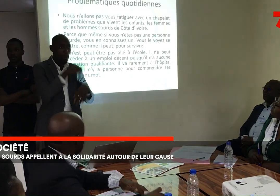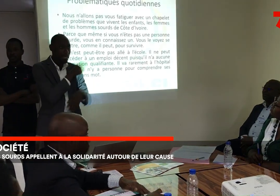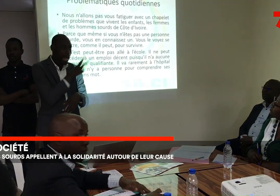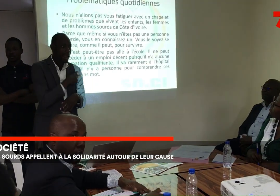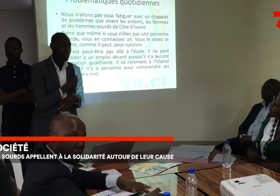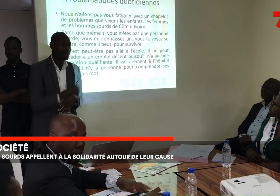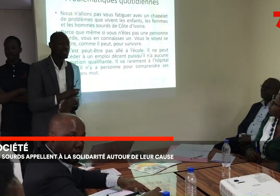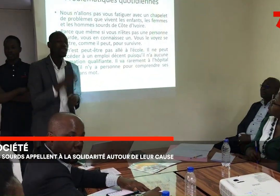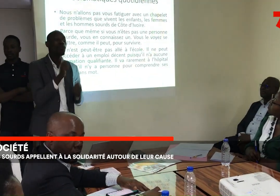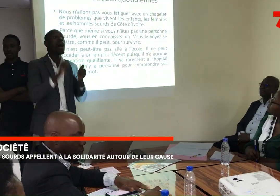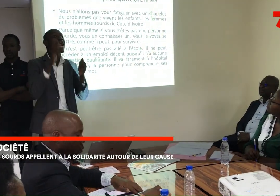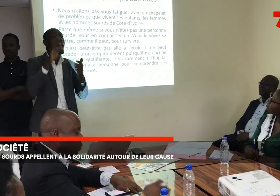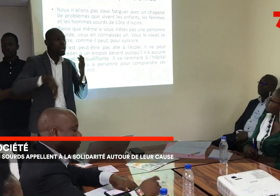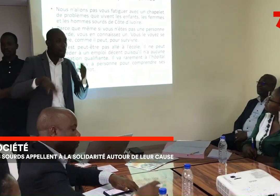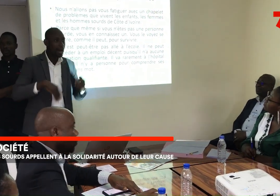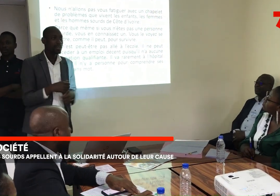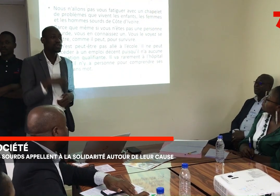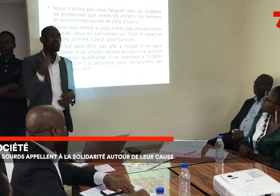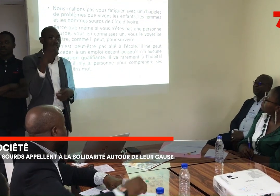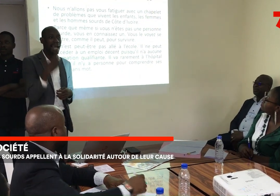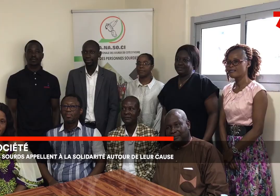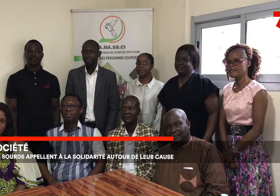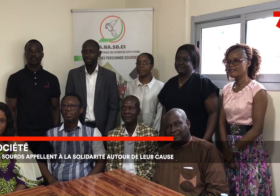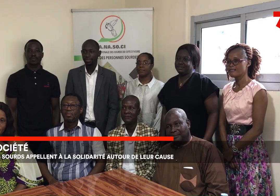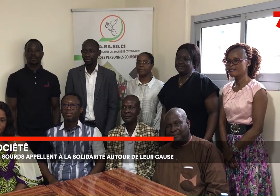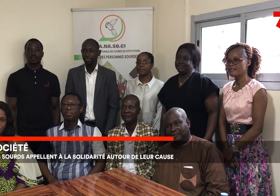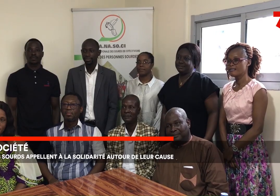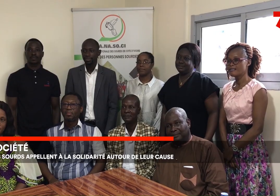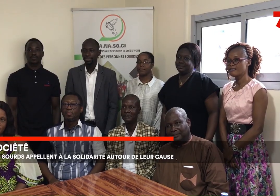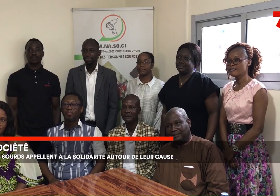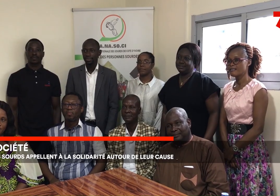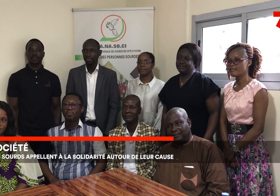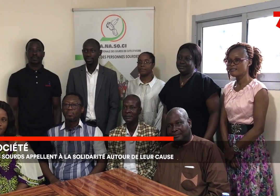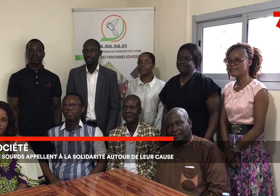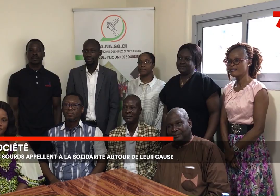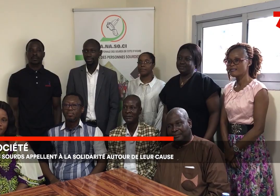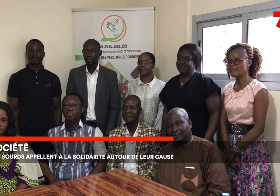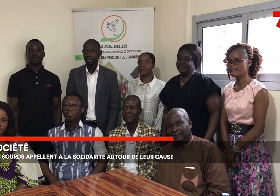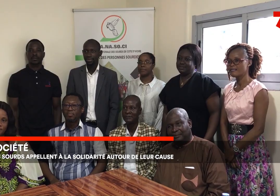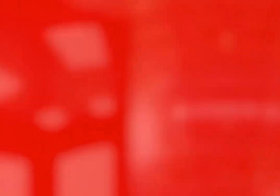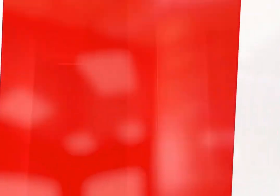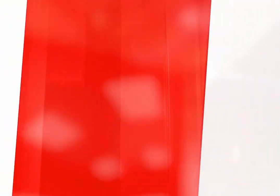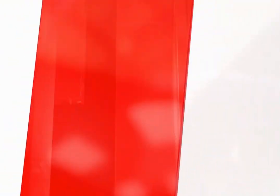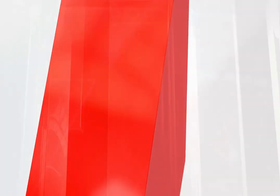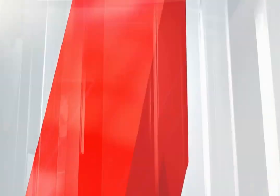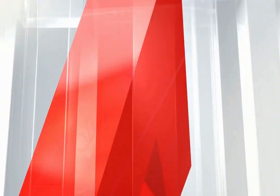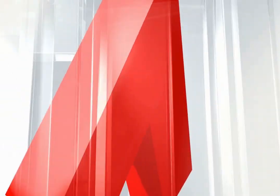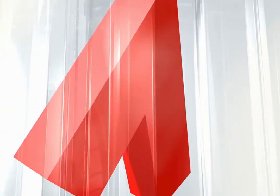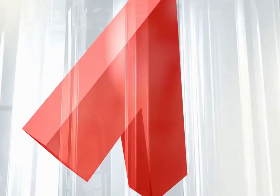grâce aux efforts conjugués des membres, l'organisation possède un siège qu'elle loue à ses propres frais.